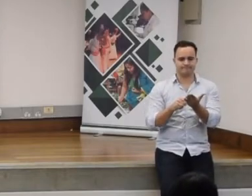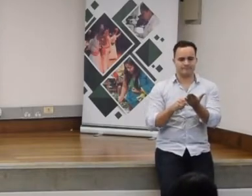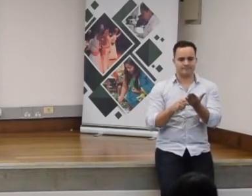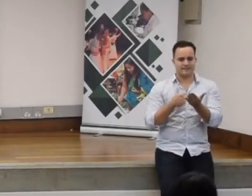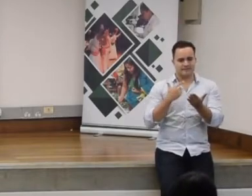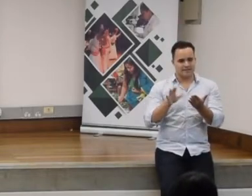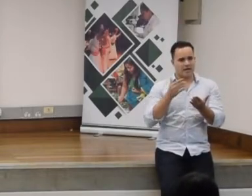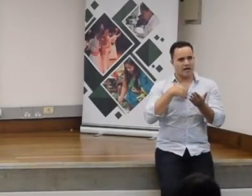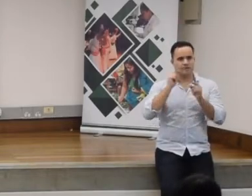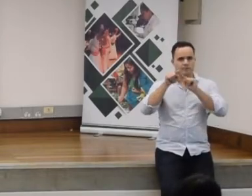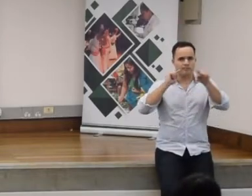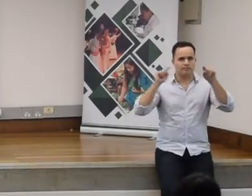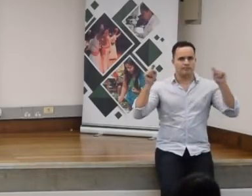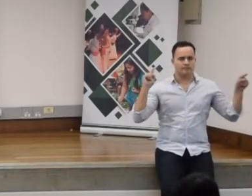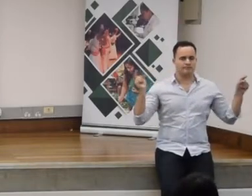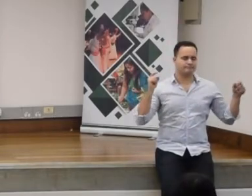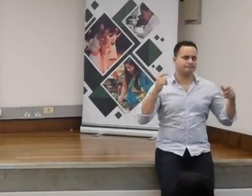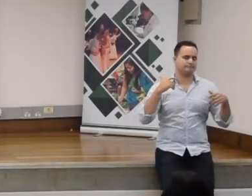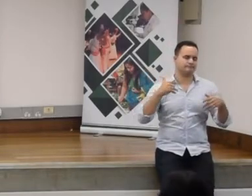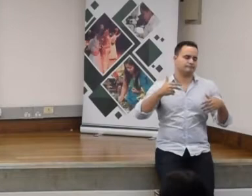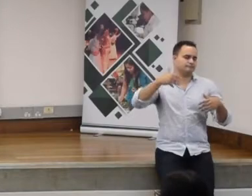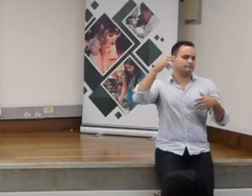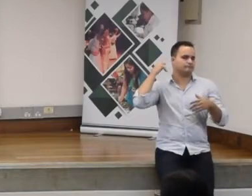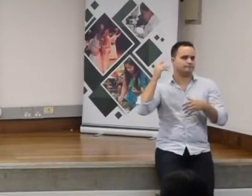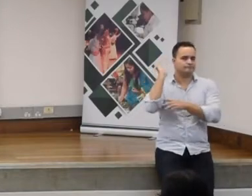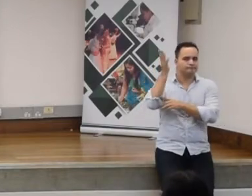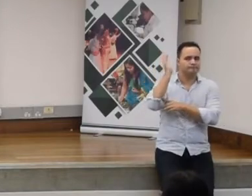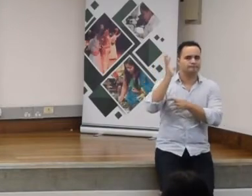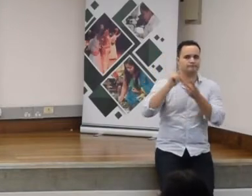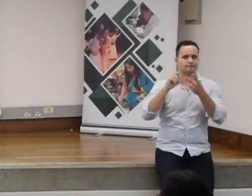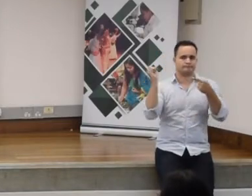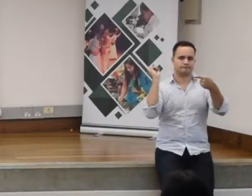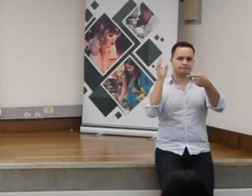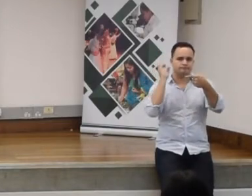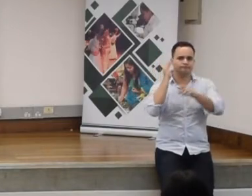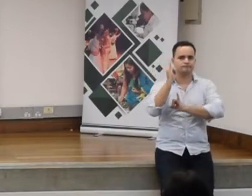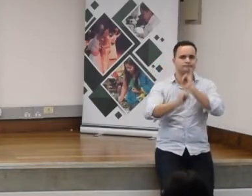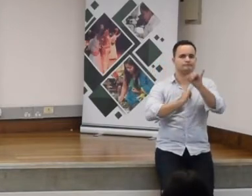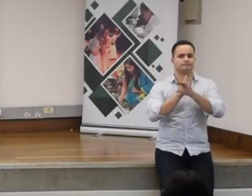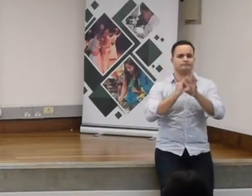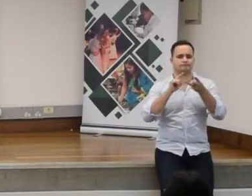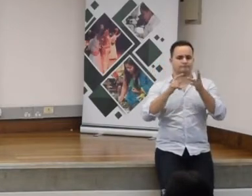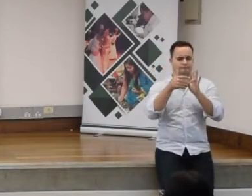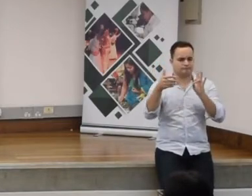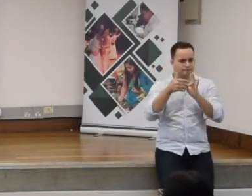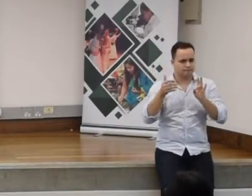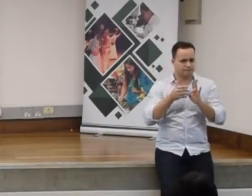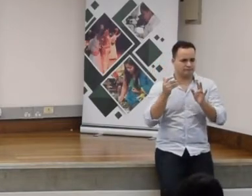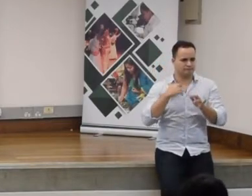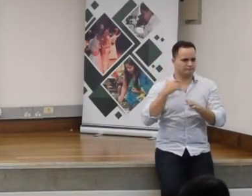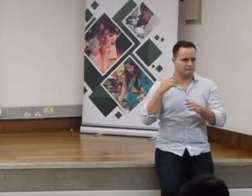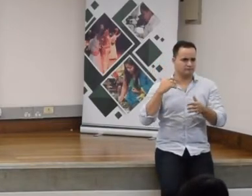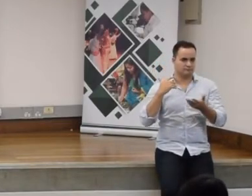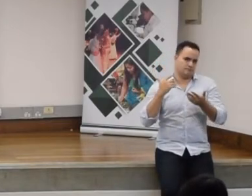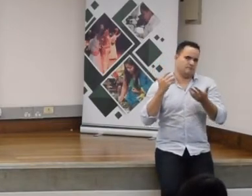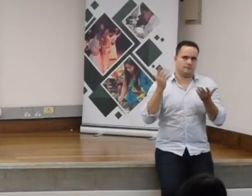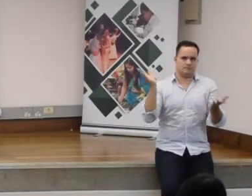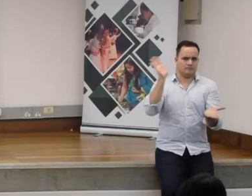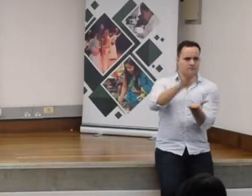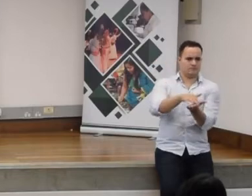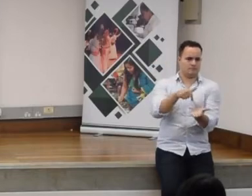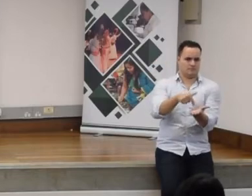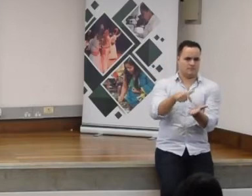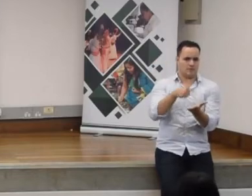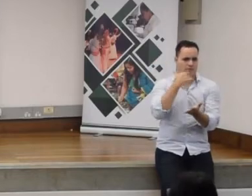esa memoria de eventos académicos, de ponencias internacionales, de artículos que se produzcan para